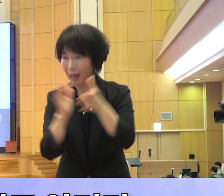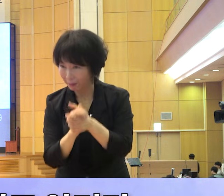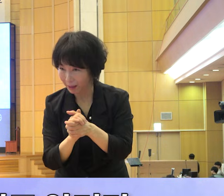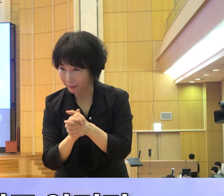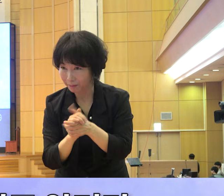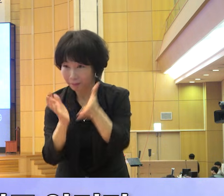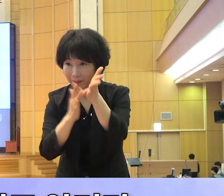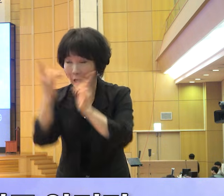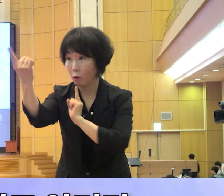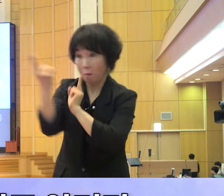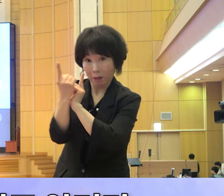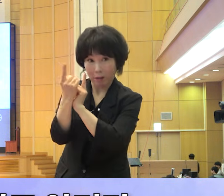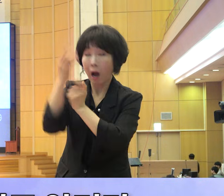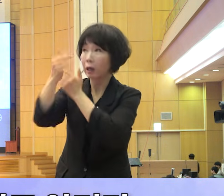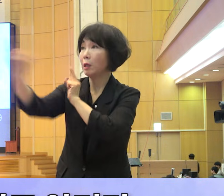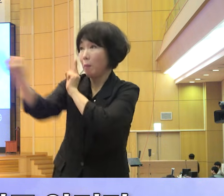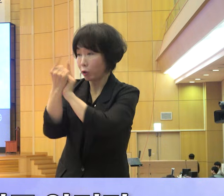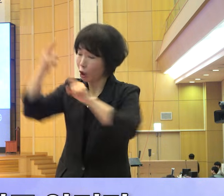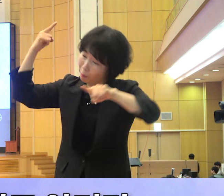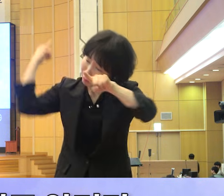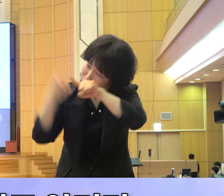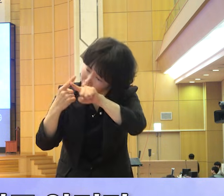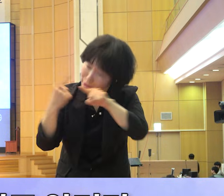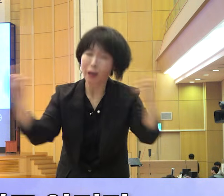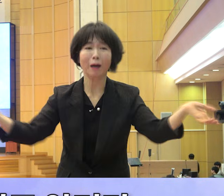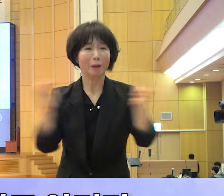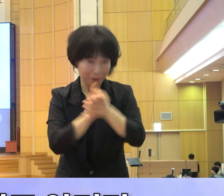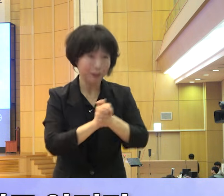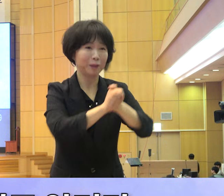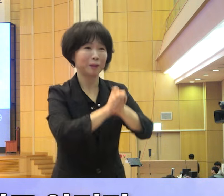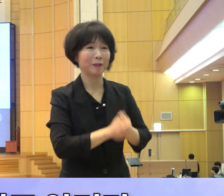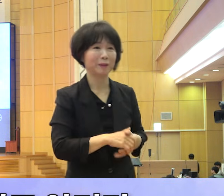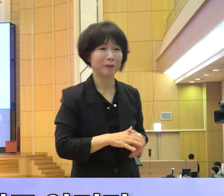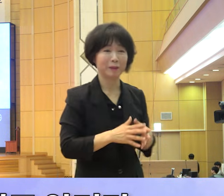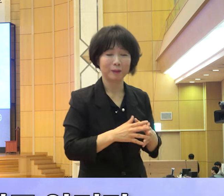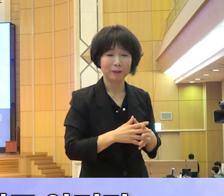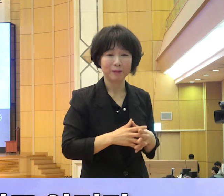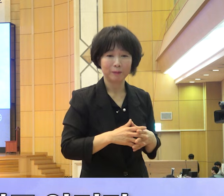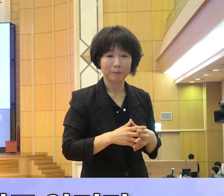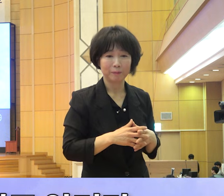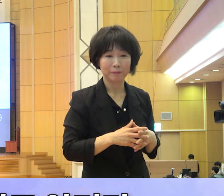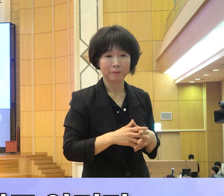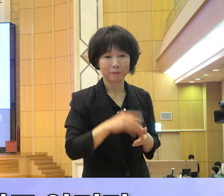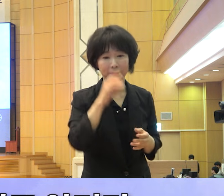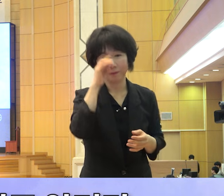예수를 만났으면 하나님도 만나본 것이다. 요한일서 4장 14절에